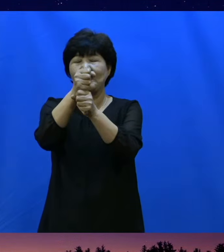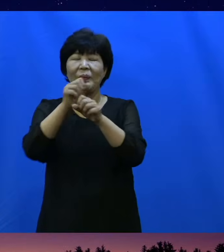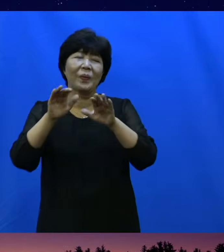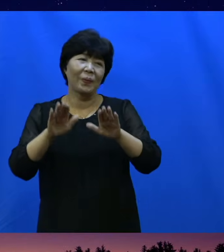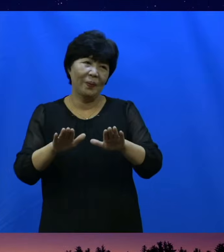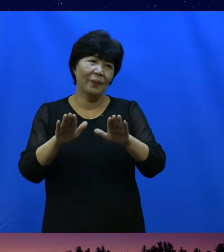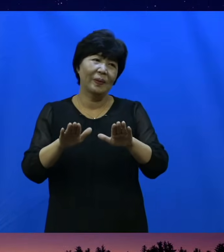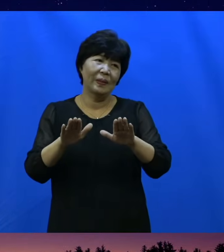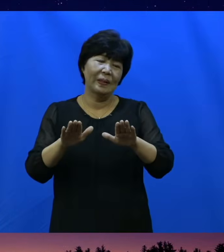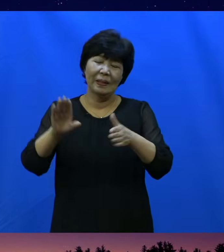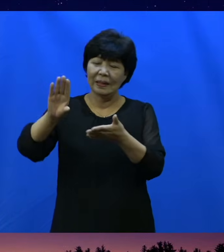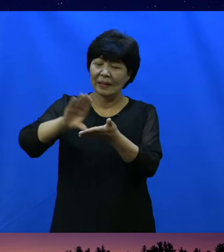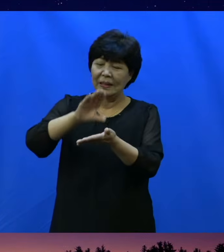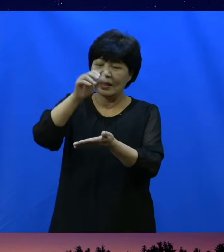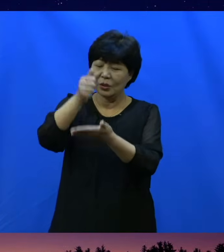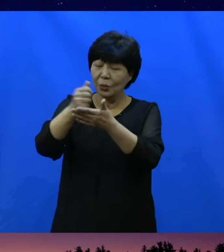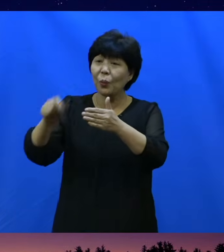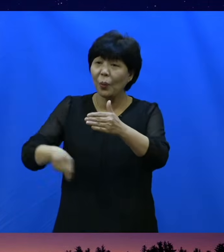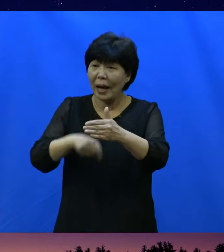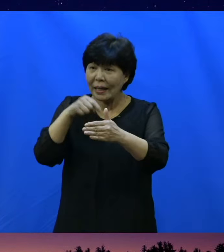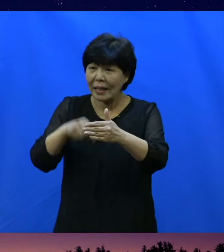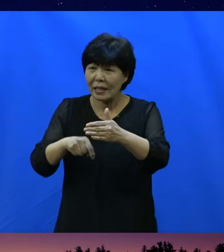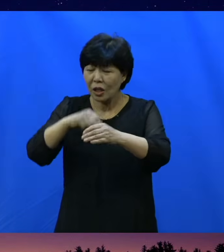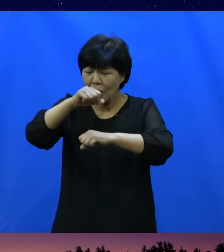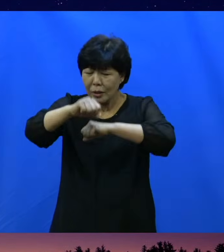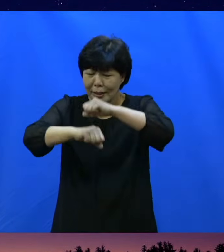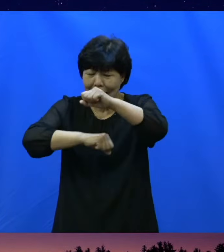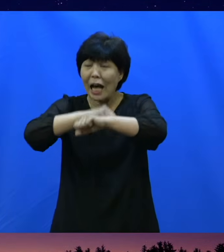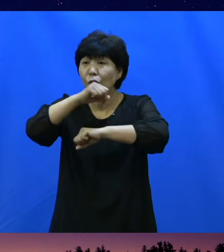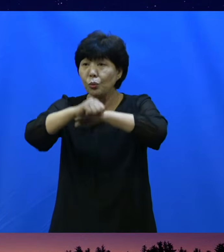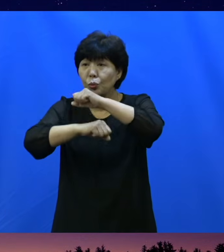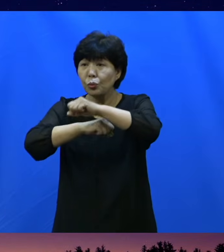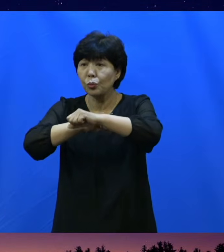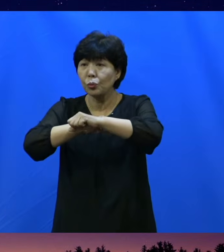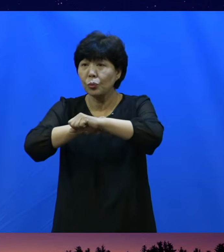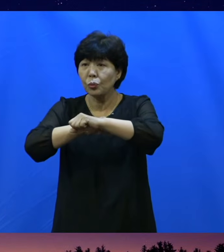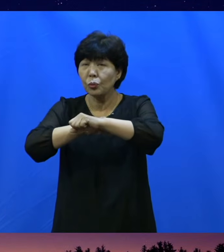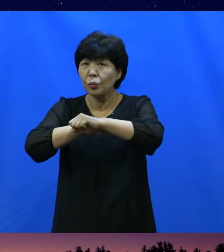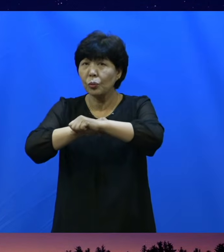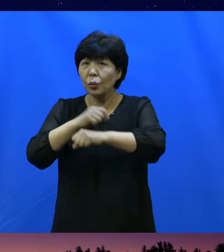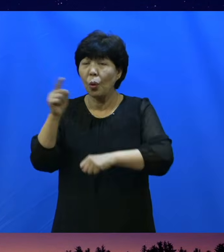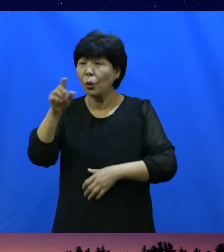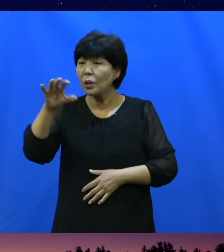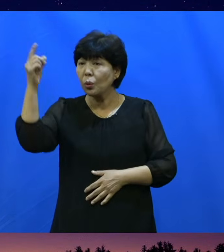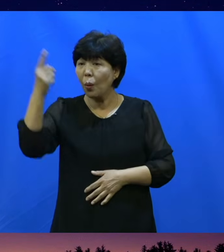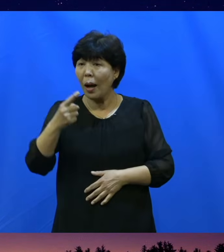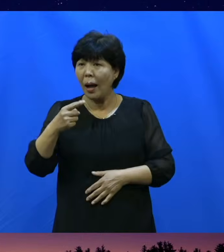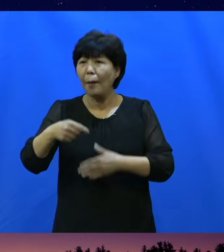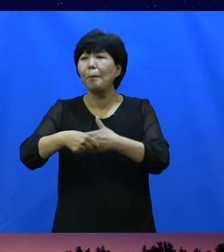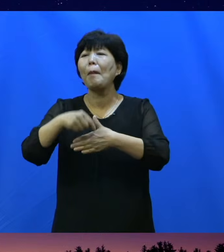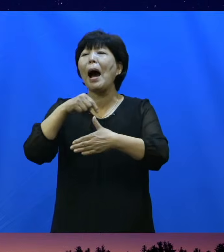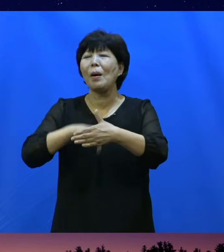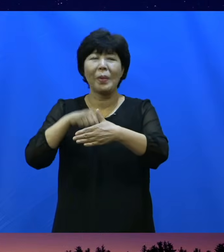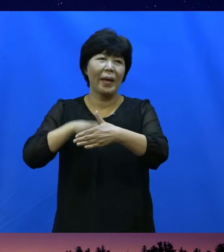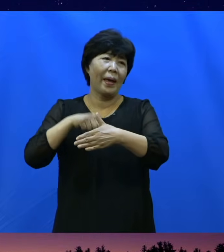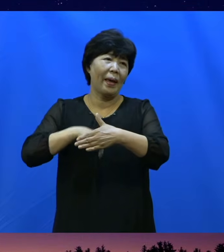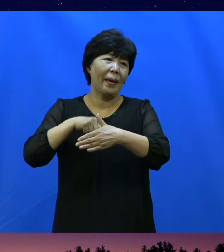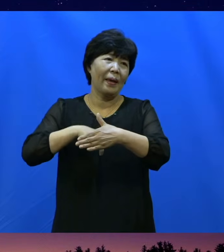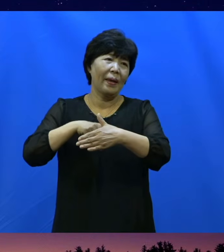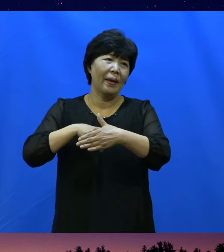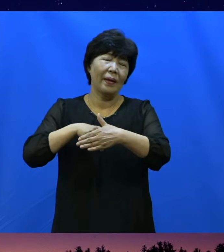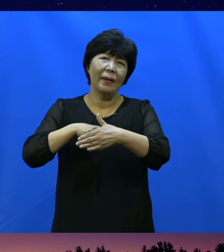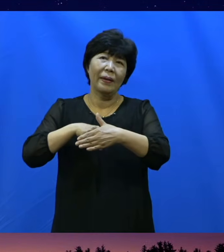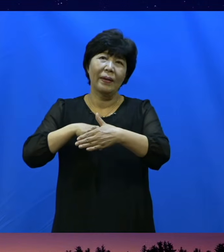오늘 그리스도 안에서 우리가 자유를 누려야 돼요. 그 자유가 어디서 와야 돼요? 우리의 마음 안에서 자유예요.